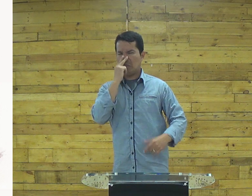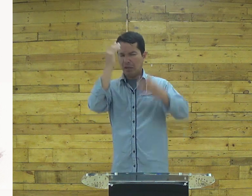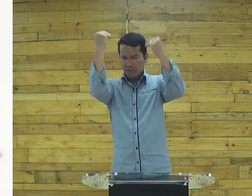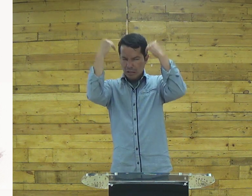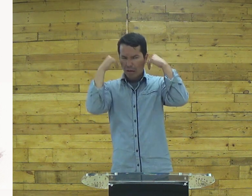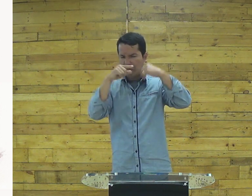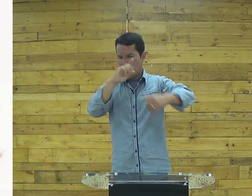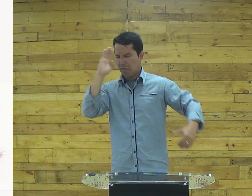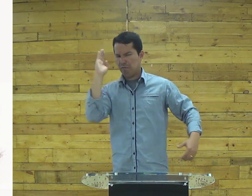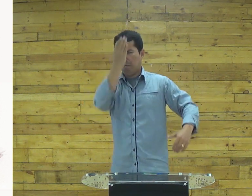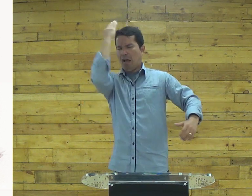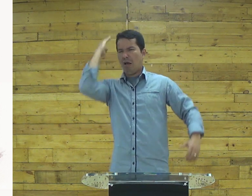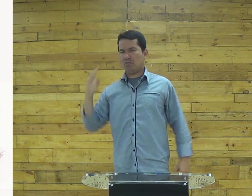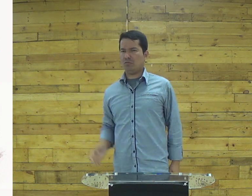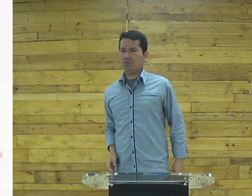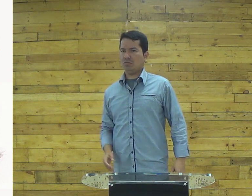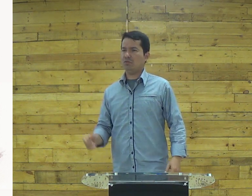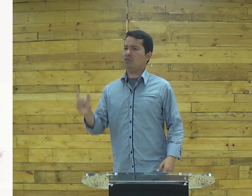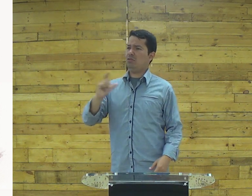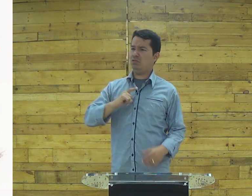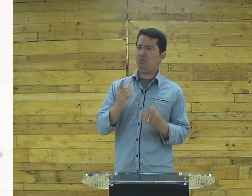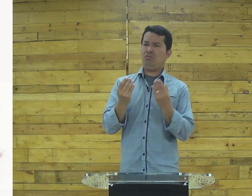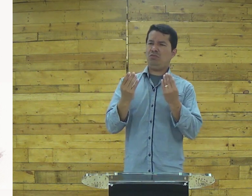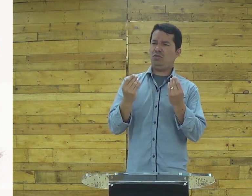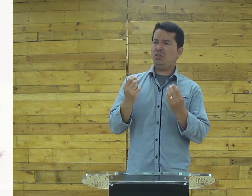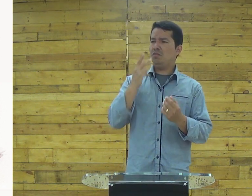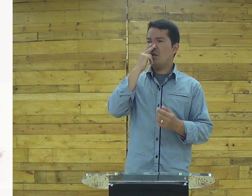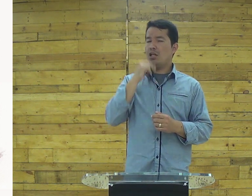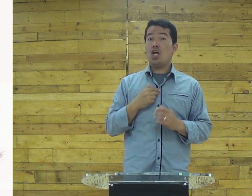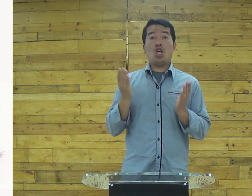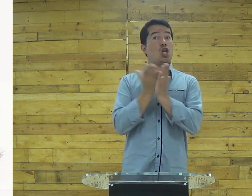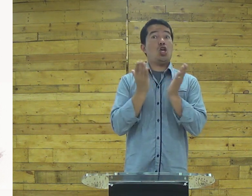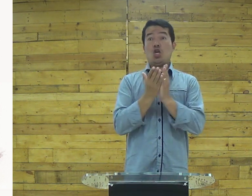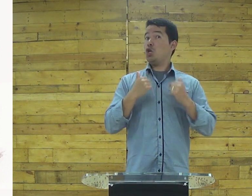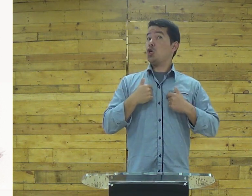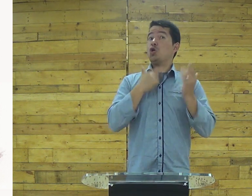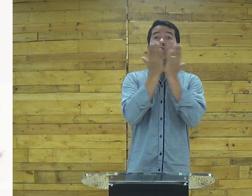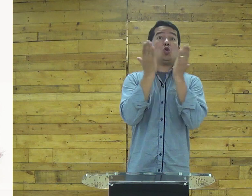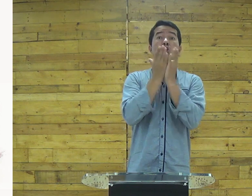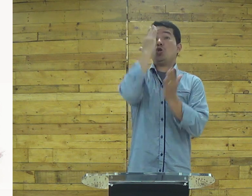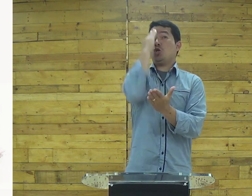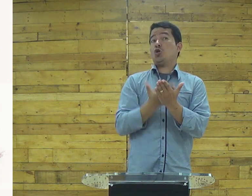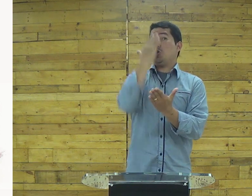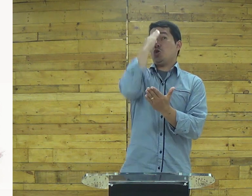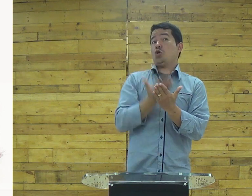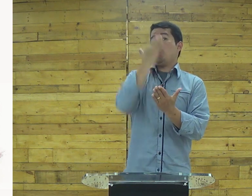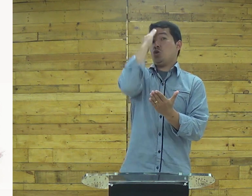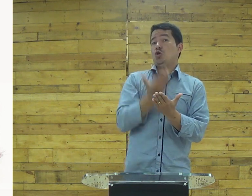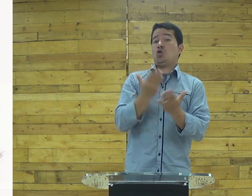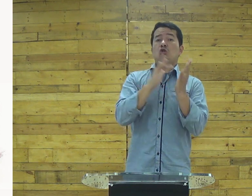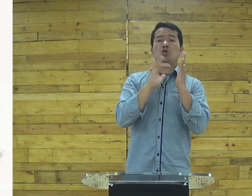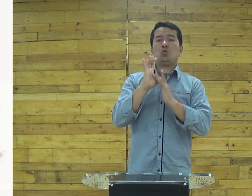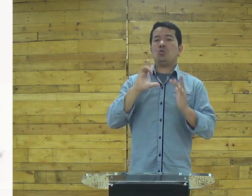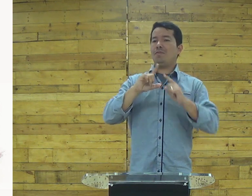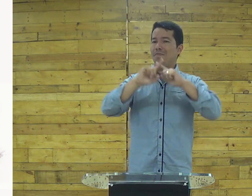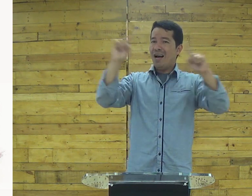cheio de troço esquisito, uns pecados na tua vida. Isso é uma coisa meio fácil. Não, eu sou crente, acredito em Jesus,